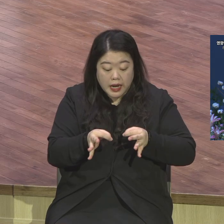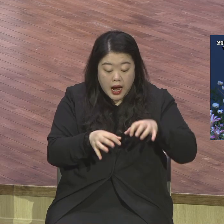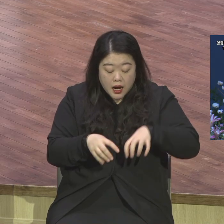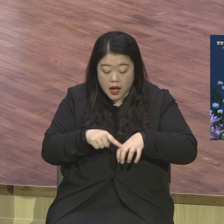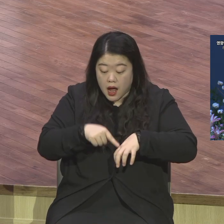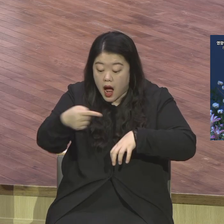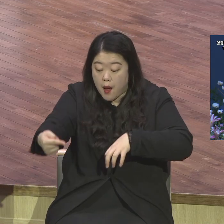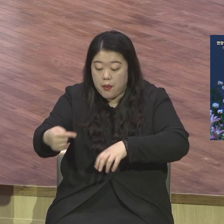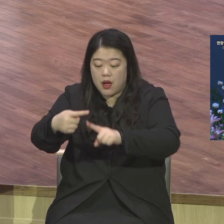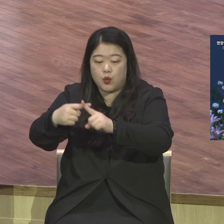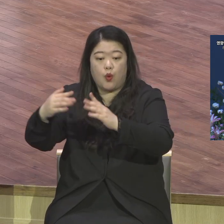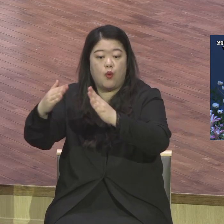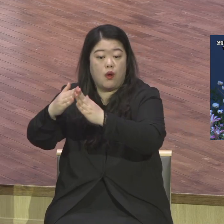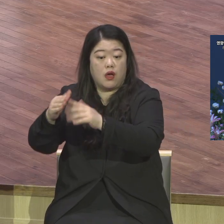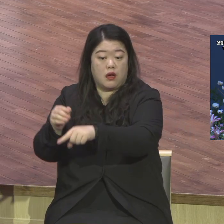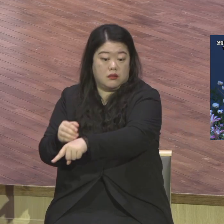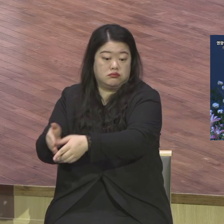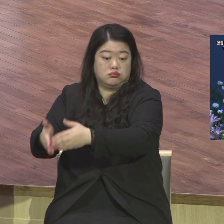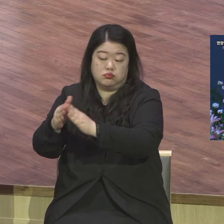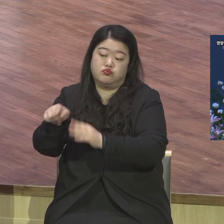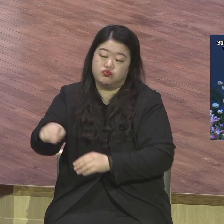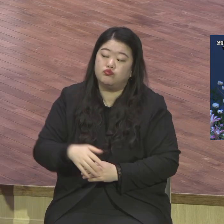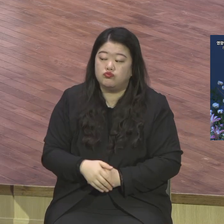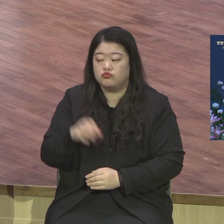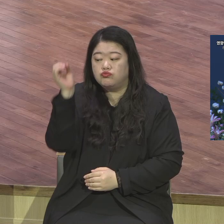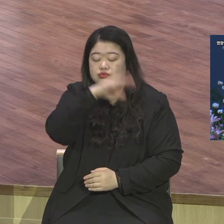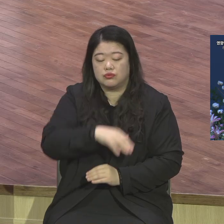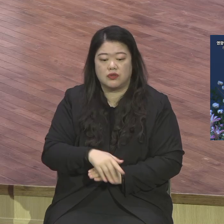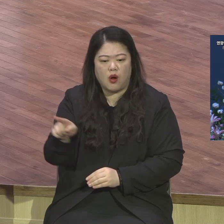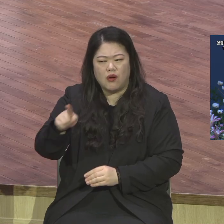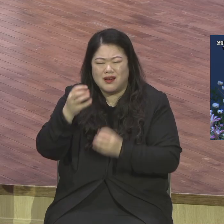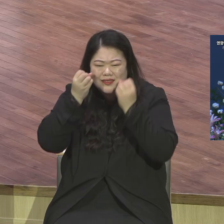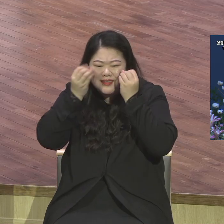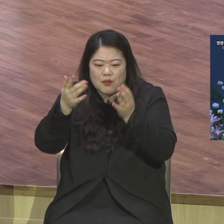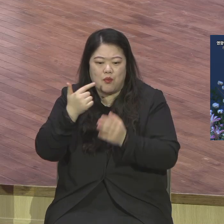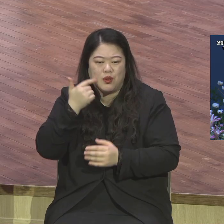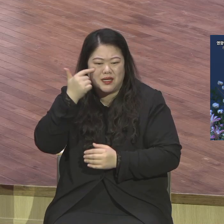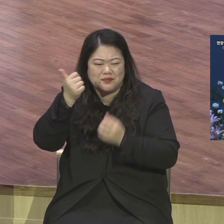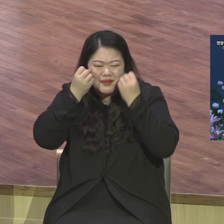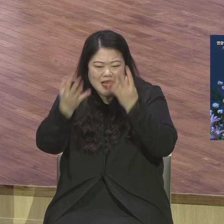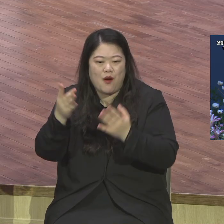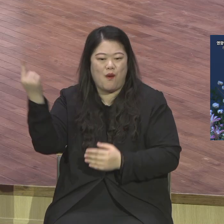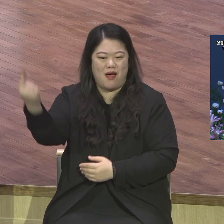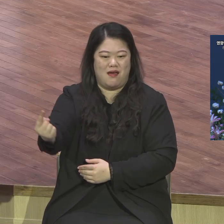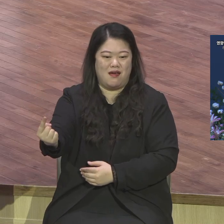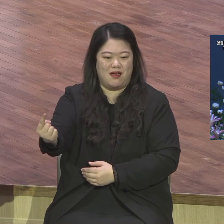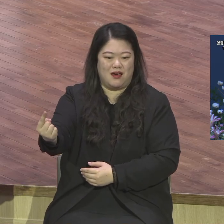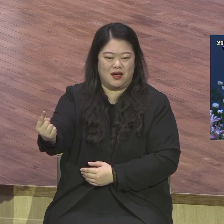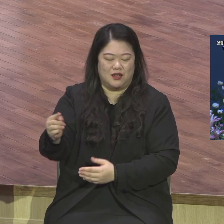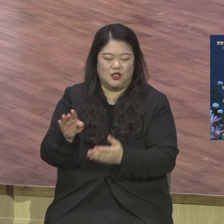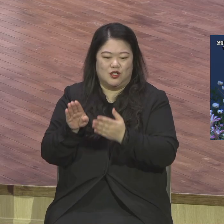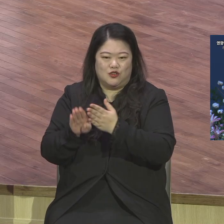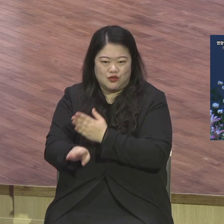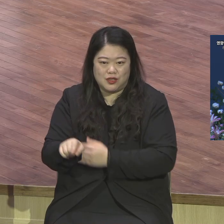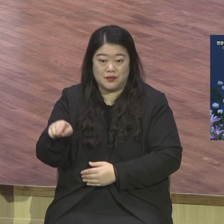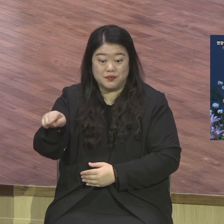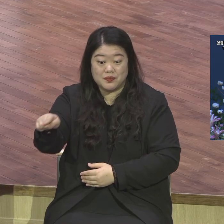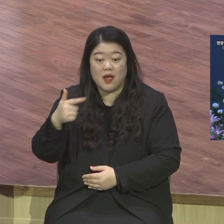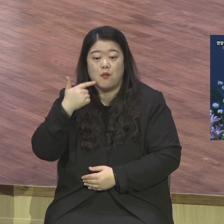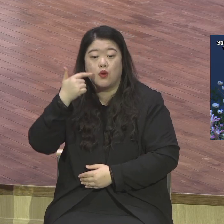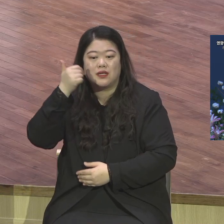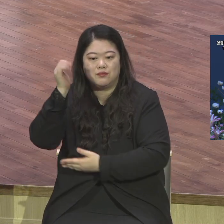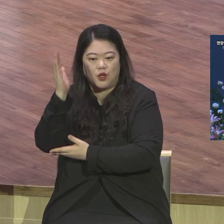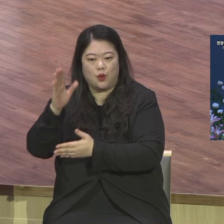얼마 안 돼서 가게, 이 과일 가게 주인은 가게에 드나드는 손님들에게 입이